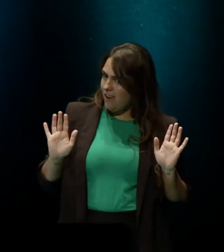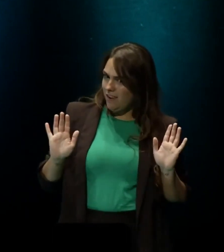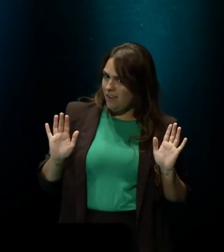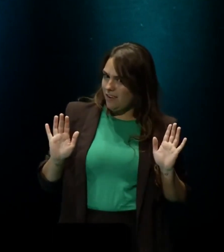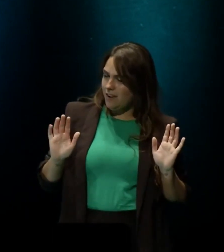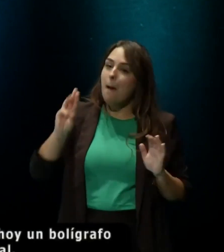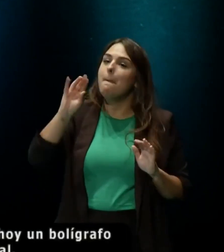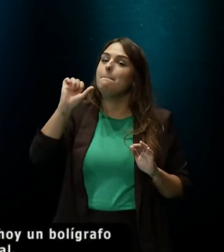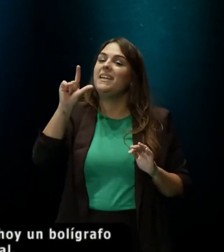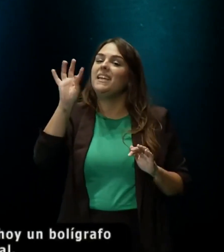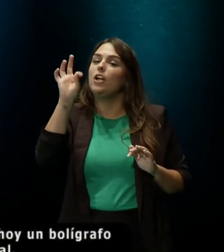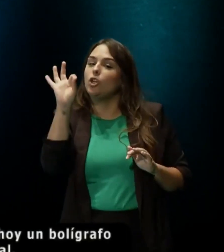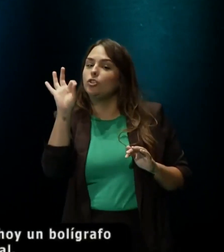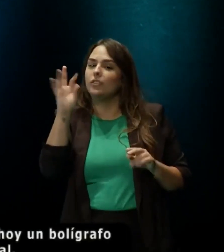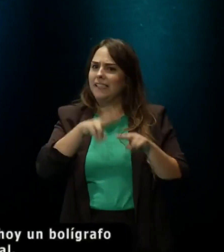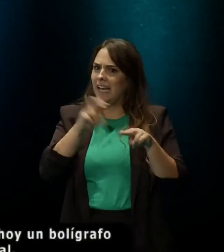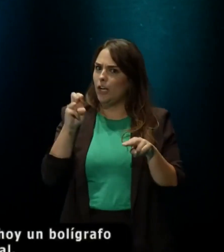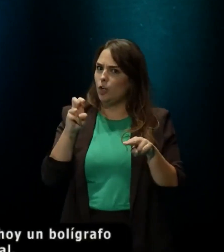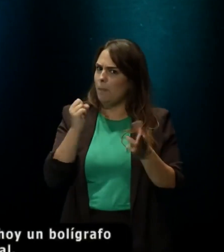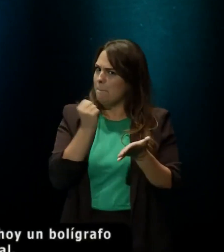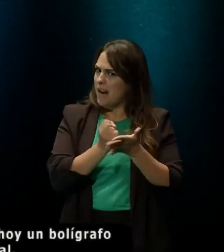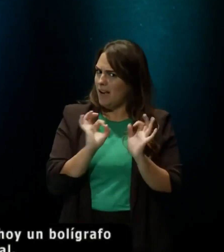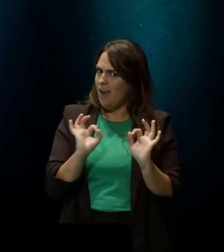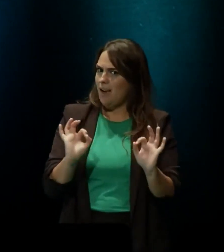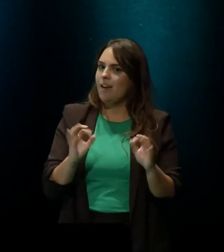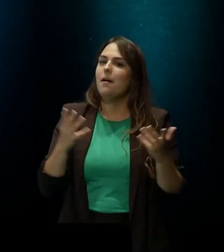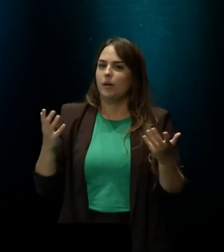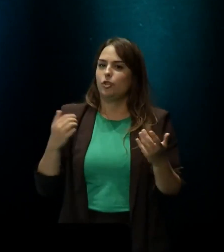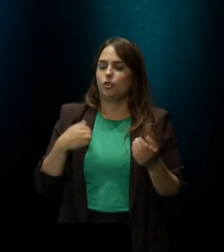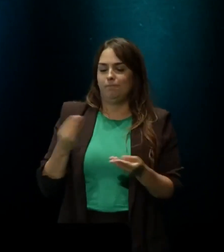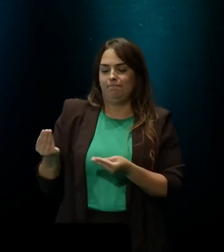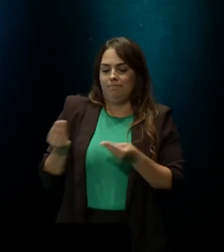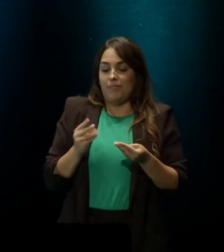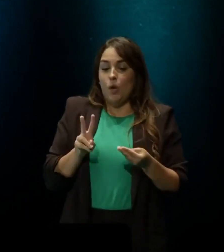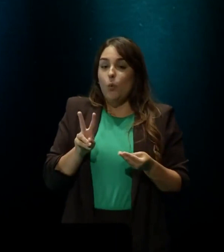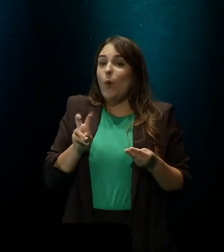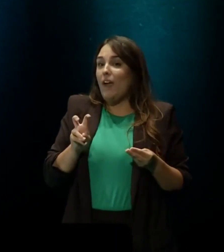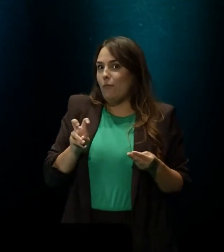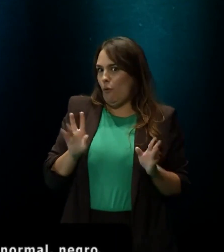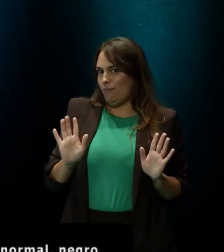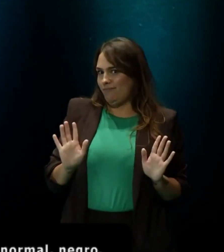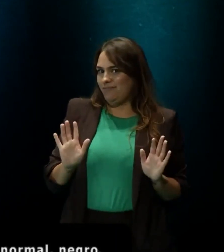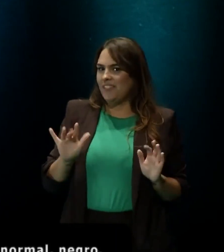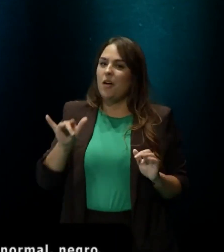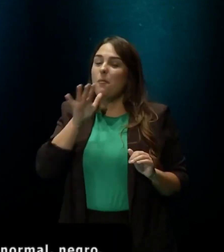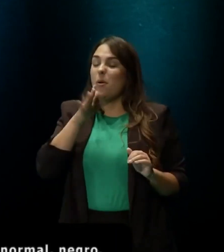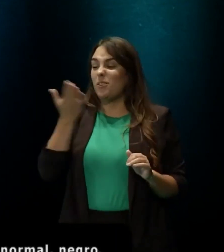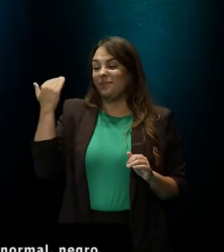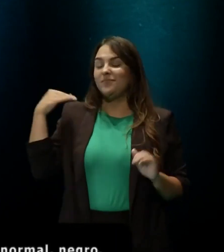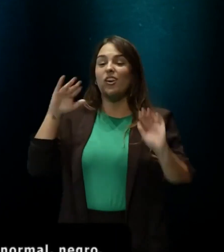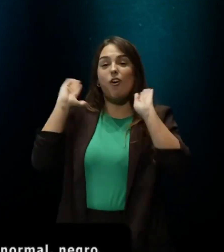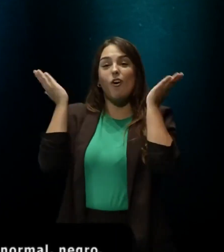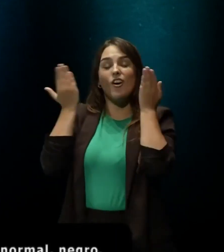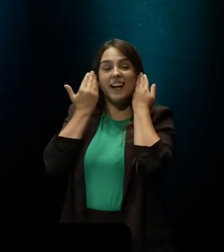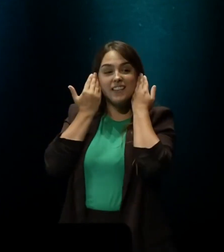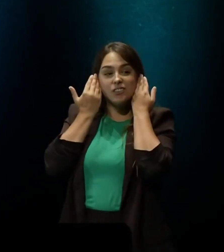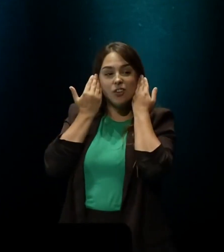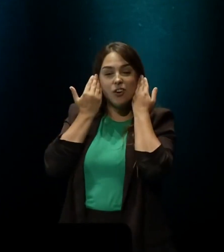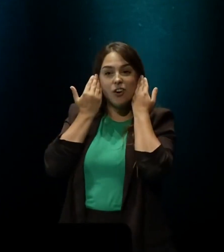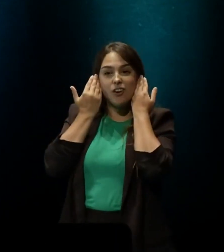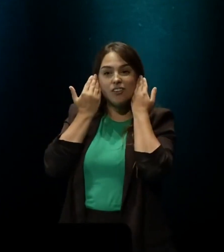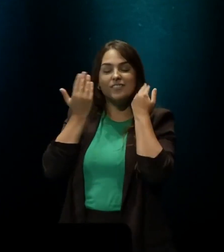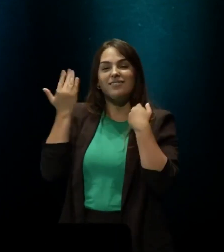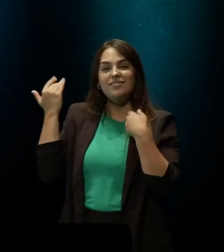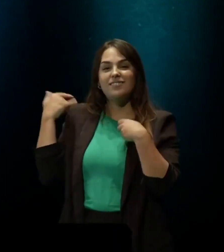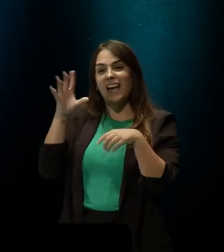Pilot negro. Me he traído un Pilot nuevo como en el congreso delictivo donde